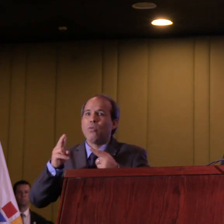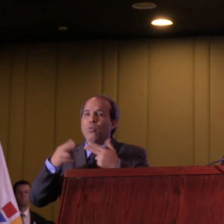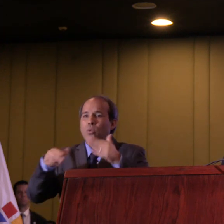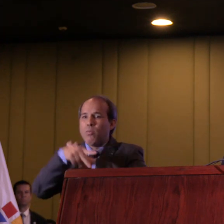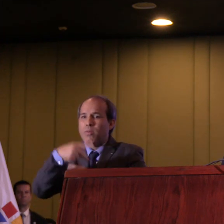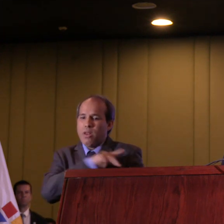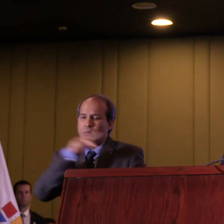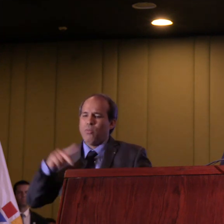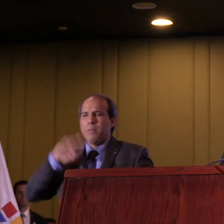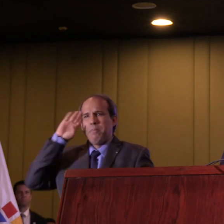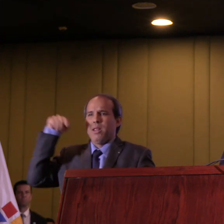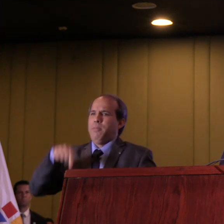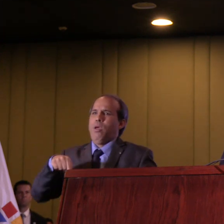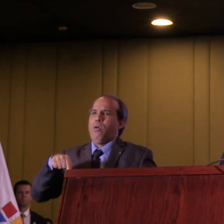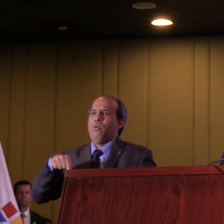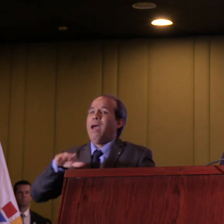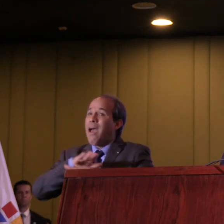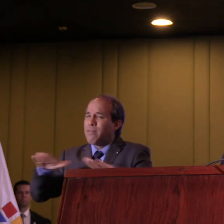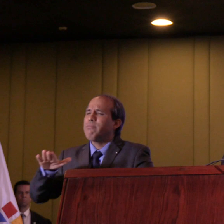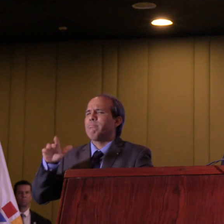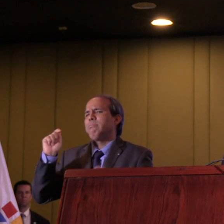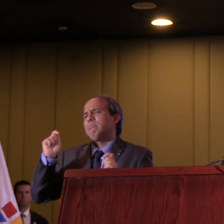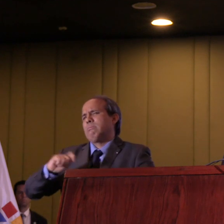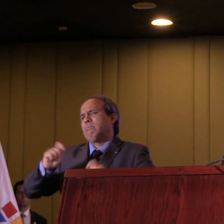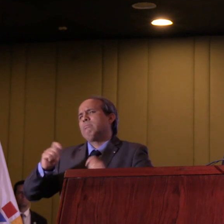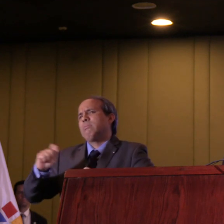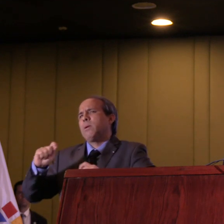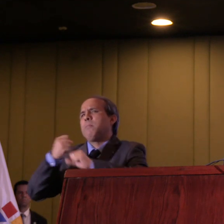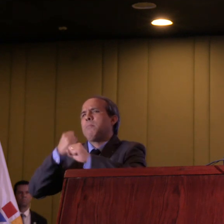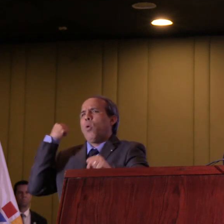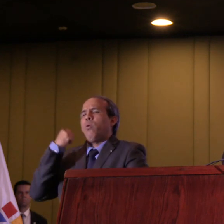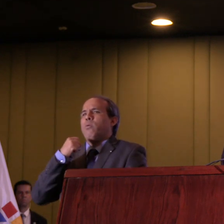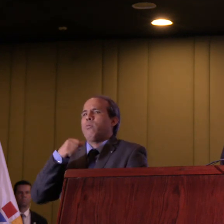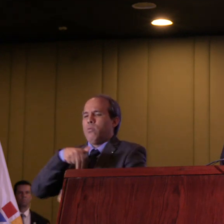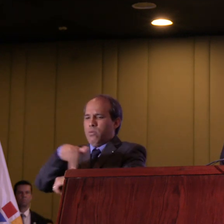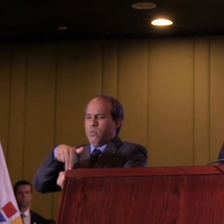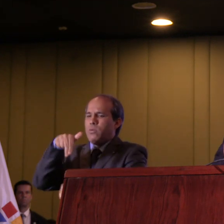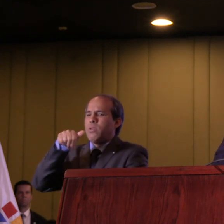de tudo. Somente assim nós poderemos ser uma grande nação.